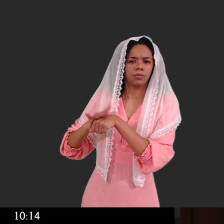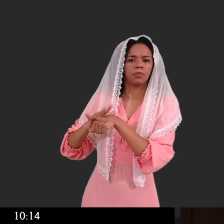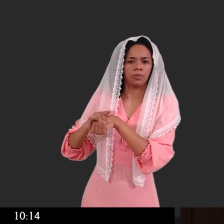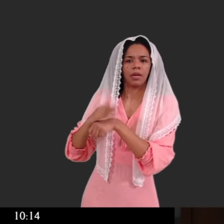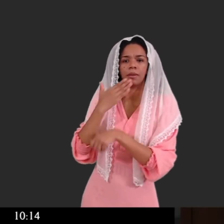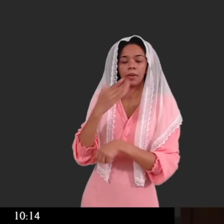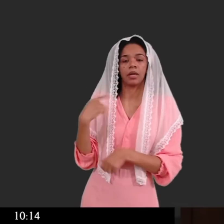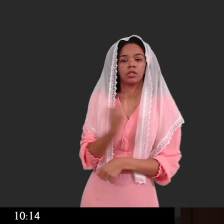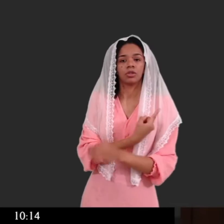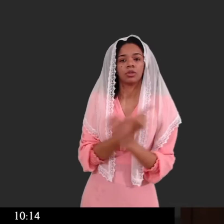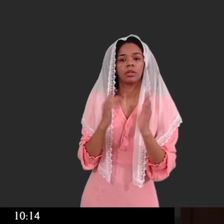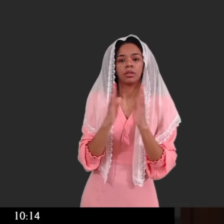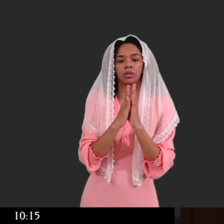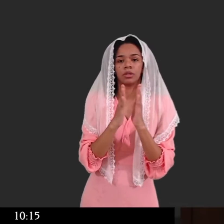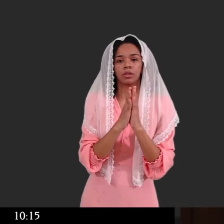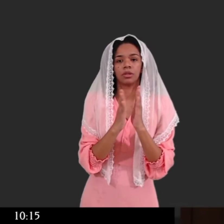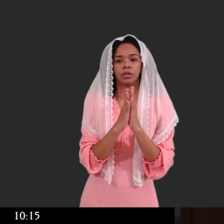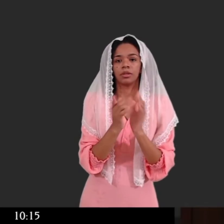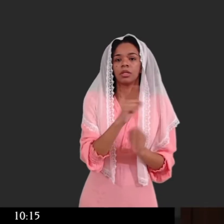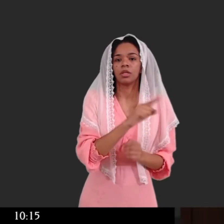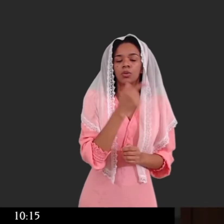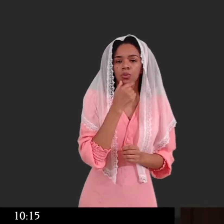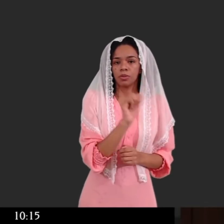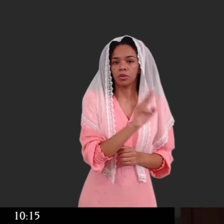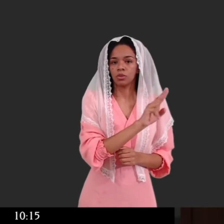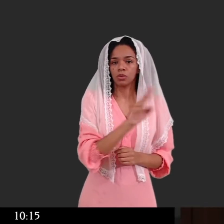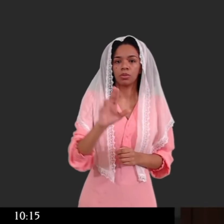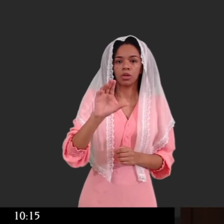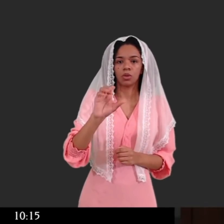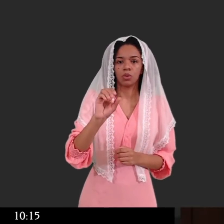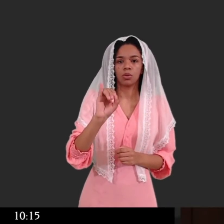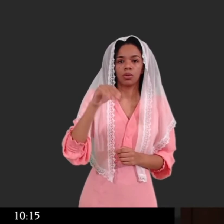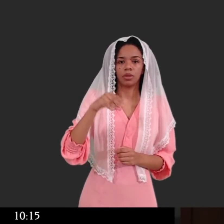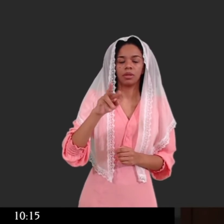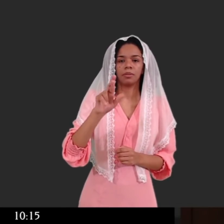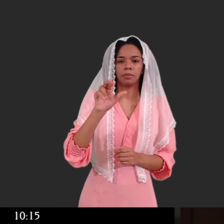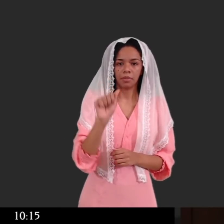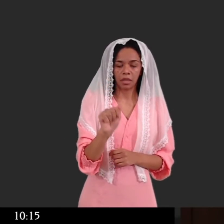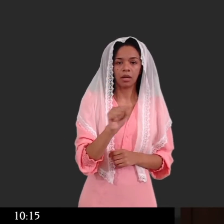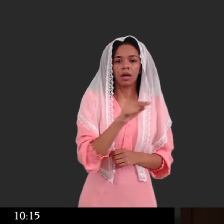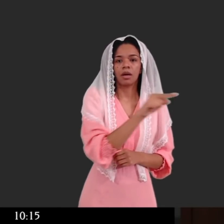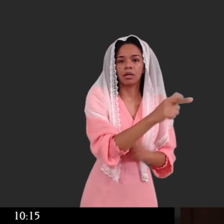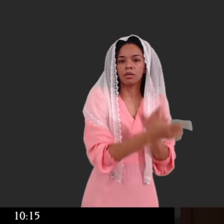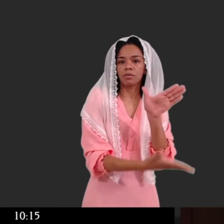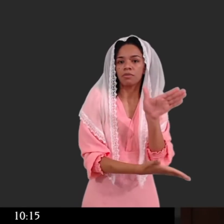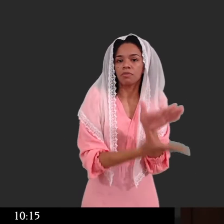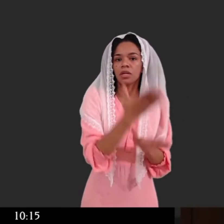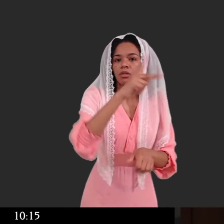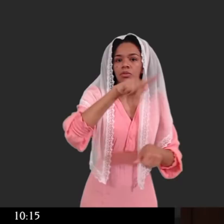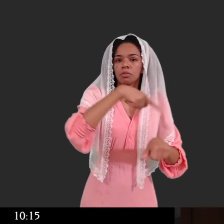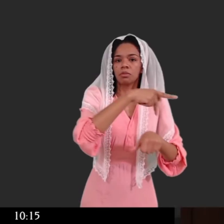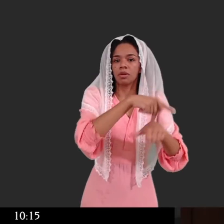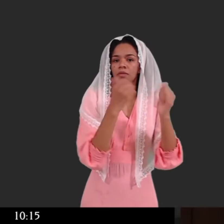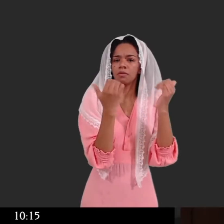orações. Irmão Coimbra, de Vila Cachoeira, em São Paulo, vai viajar para Doha, em Catar, em Moçambique, na África,